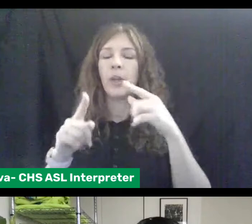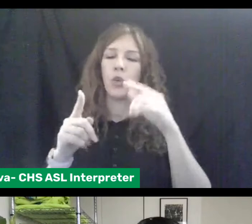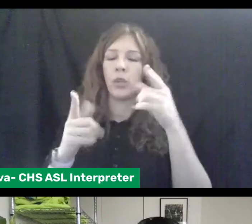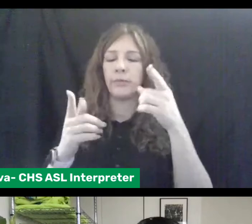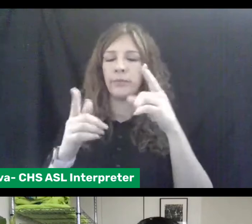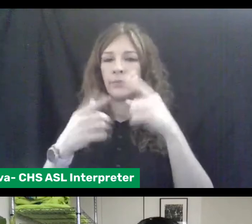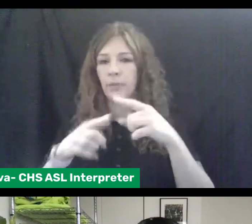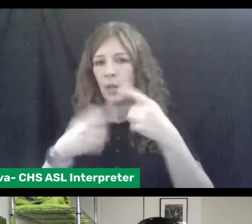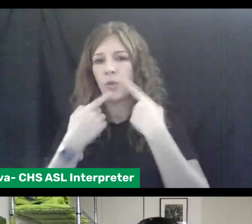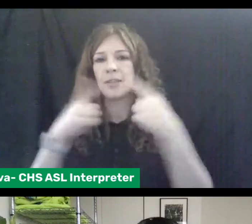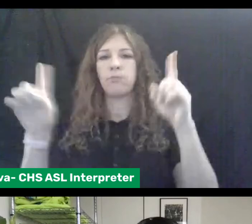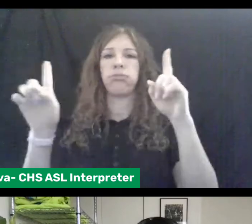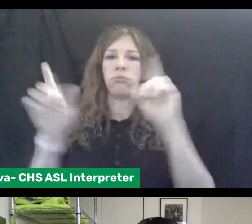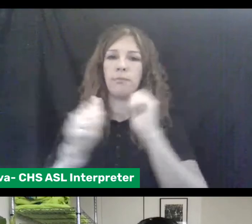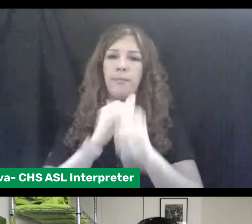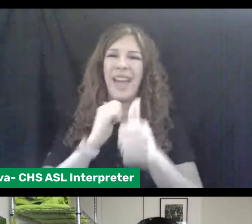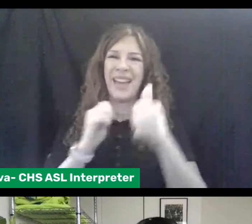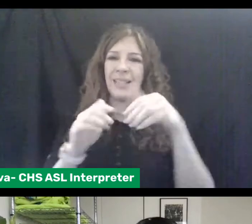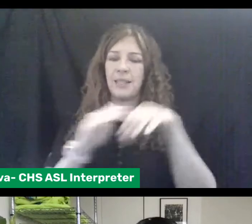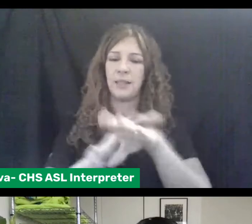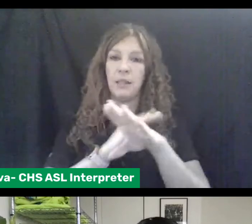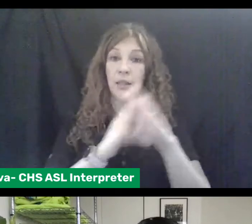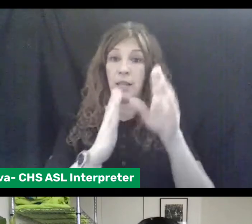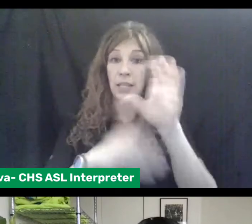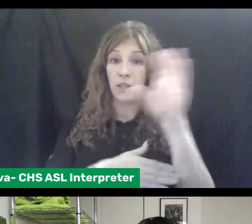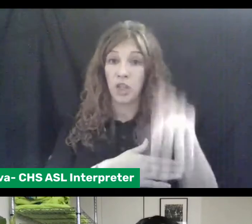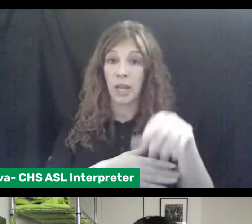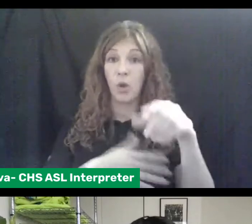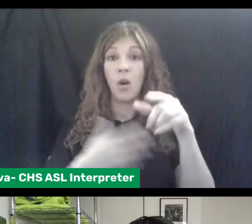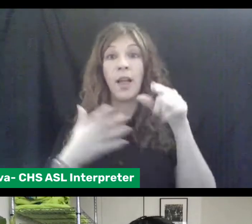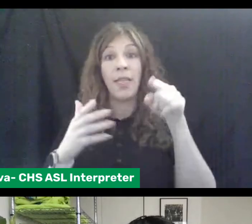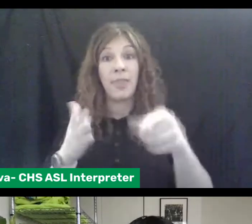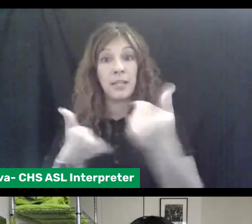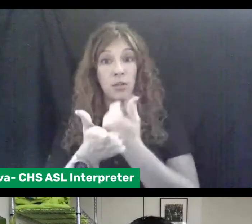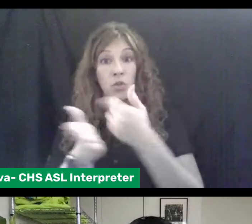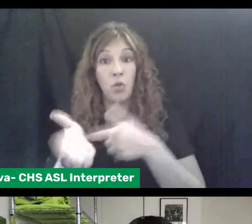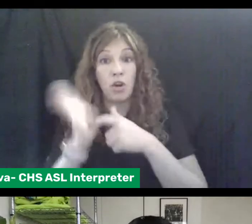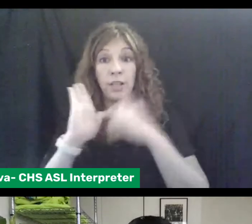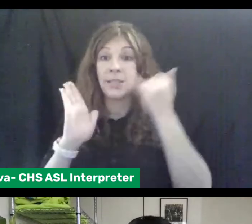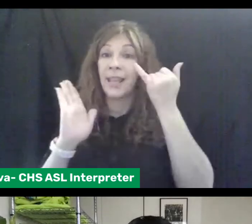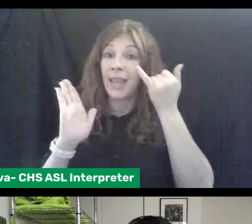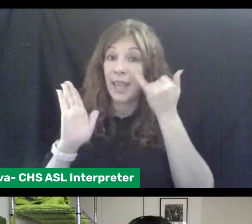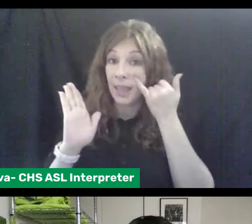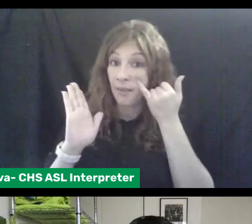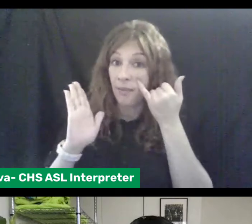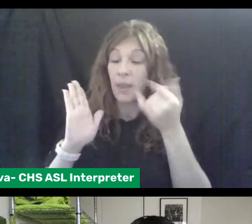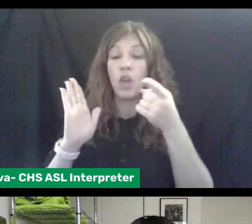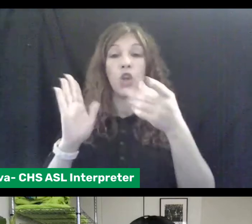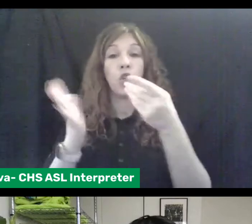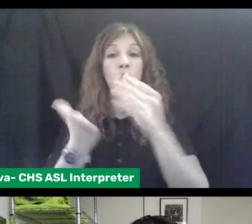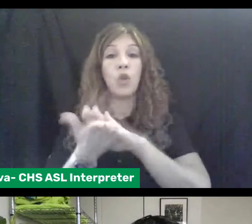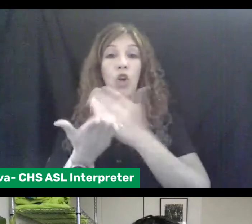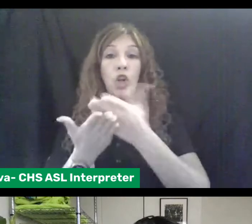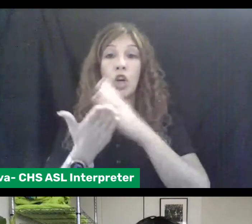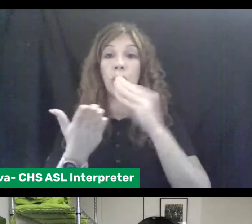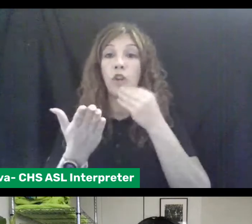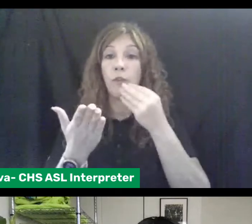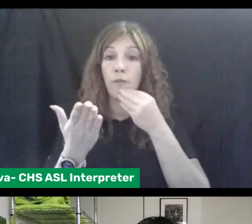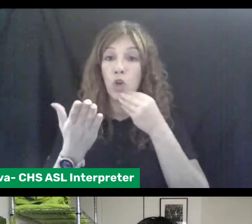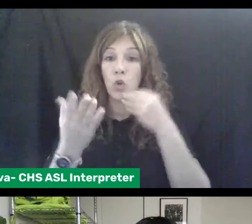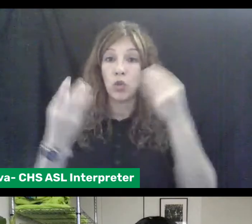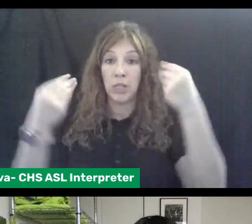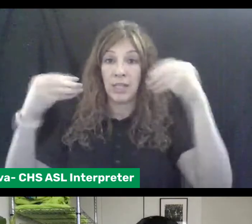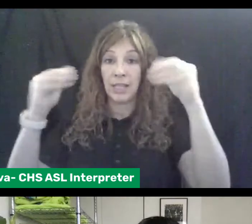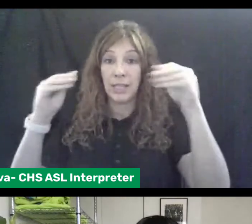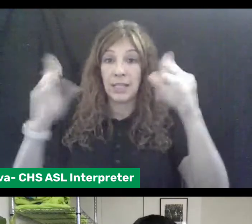ambulante, si cocina sus alimentos en una cocina con licencia, entonces puede venderlos en la